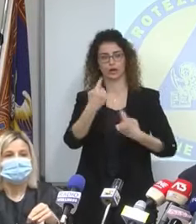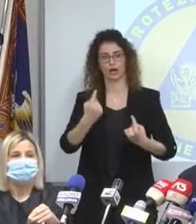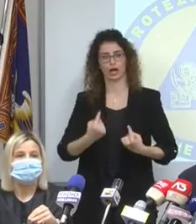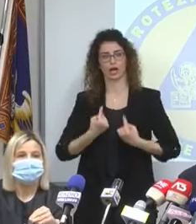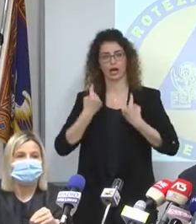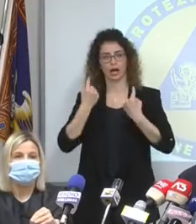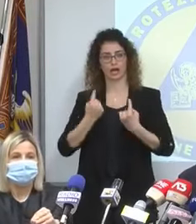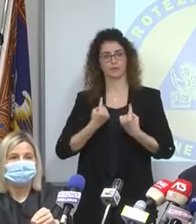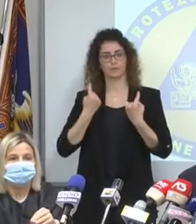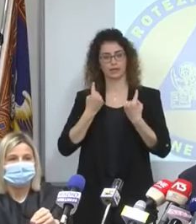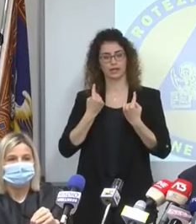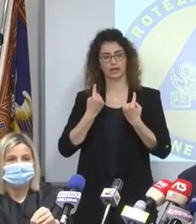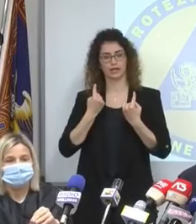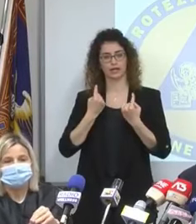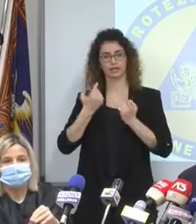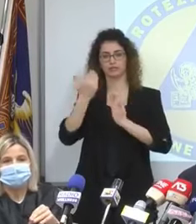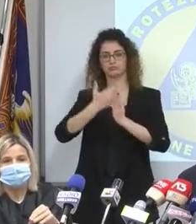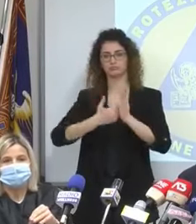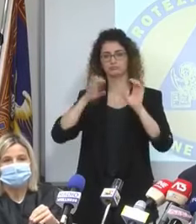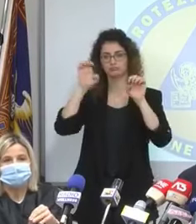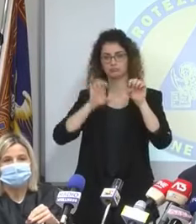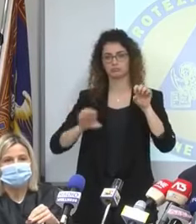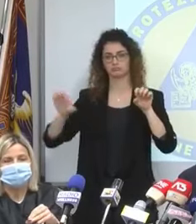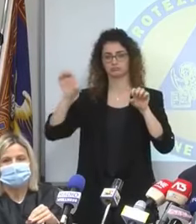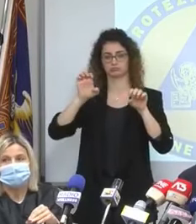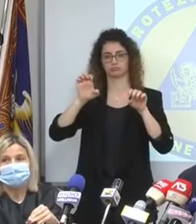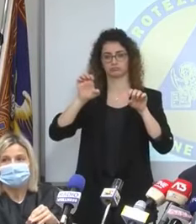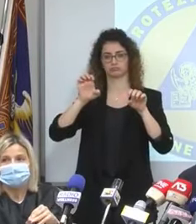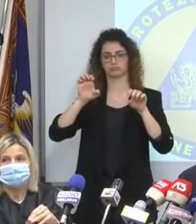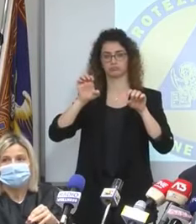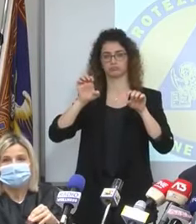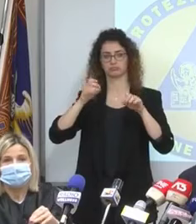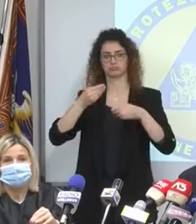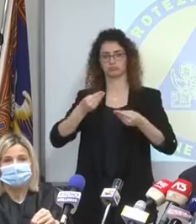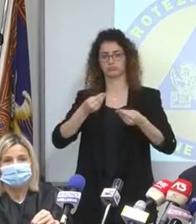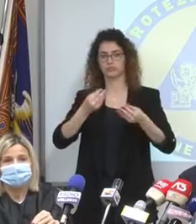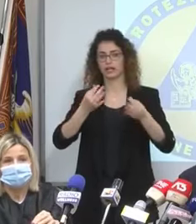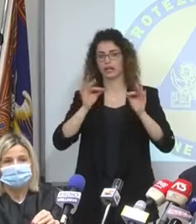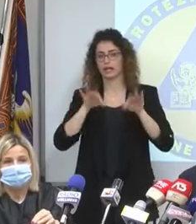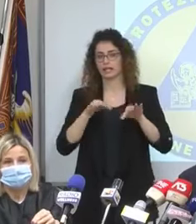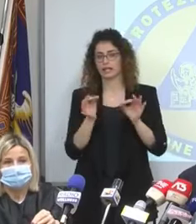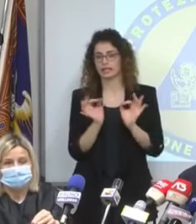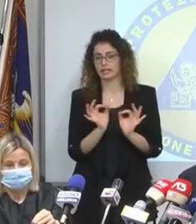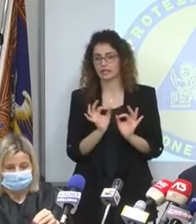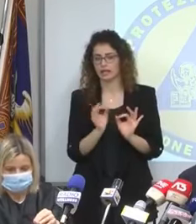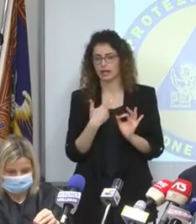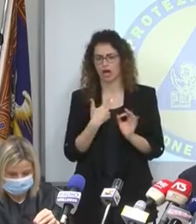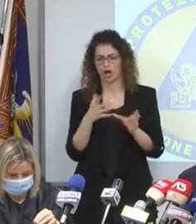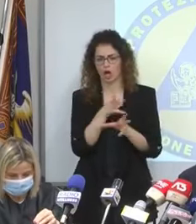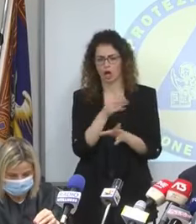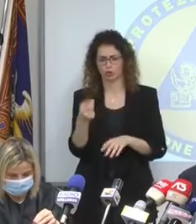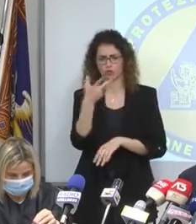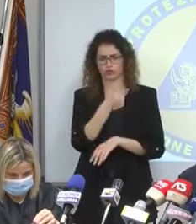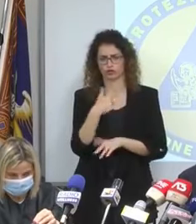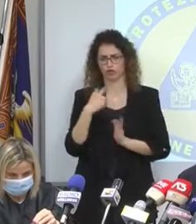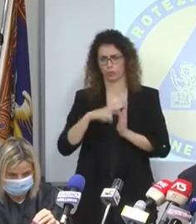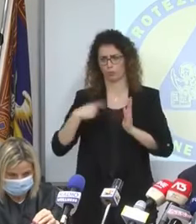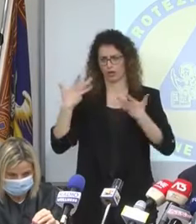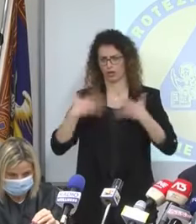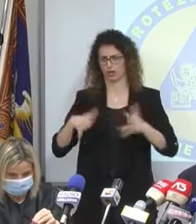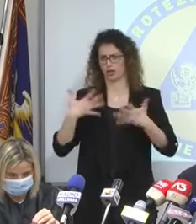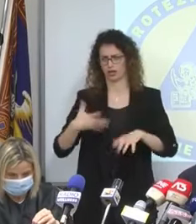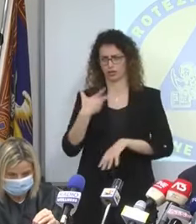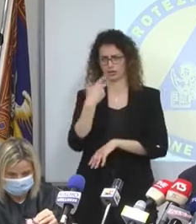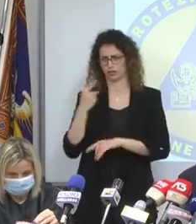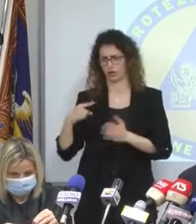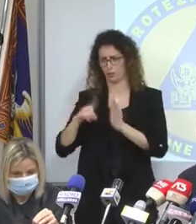attendendo ordinanze regionali, in tal senso che però non arrivano, eppure sono già tutti vaccinati da oltre un mese,